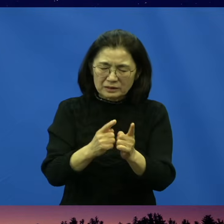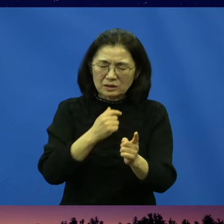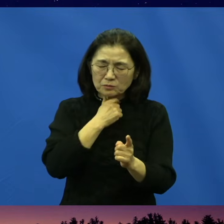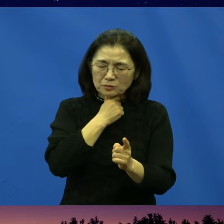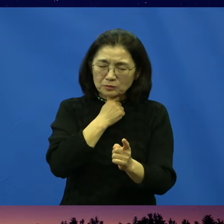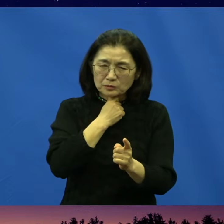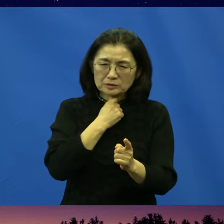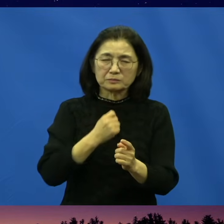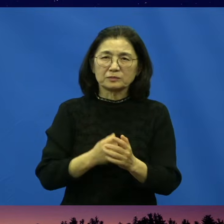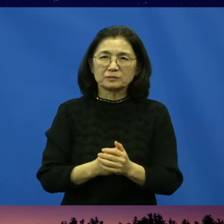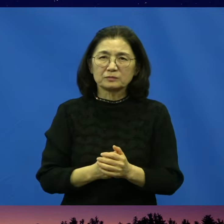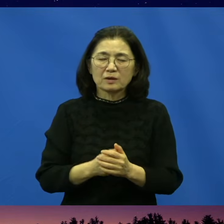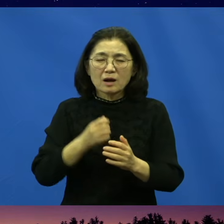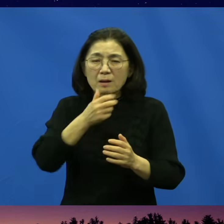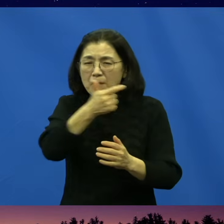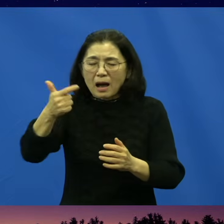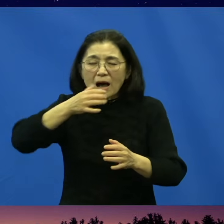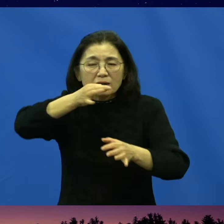했다고 조용하라고.